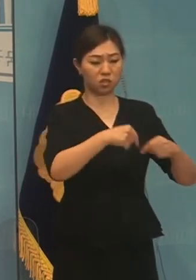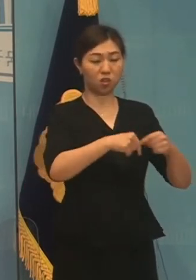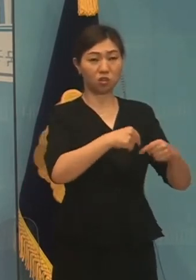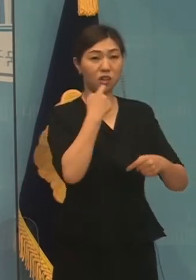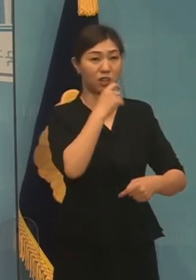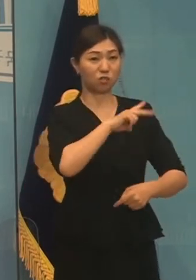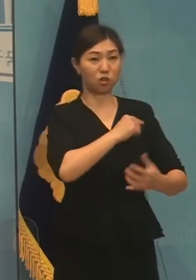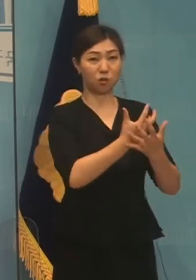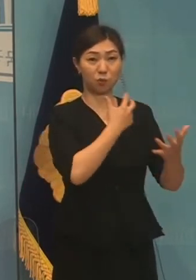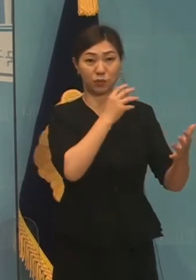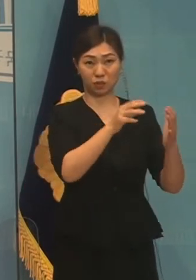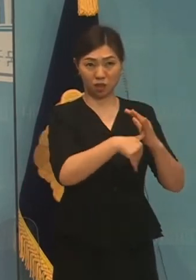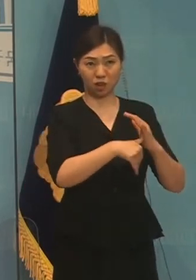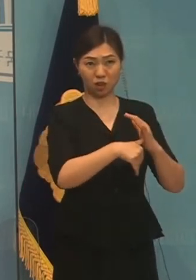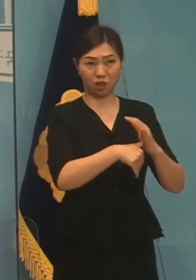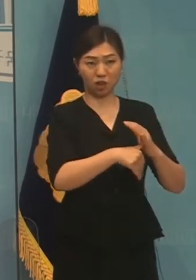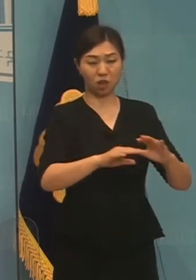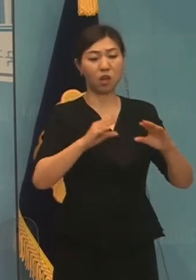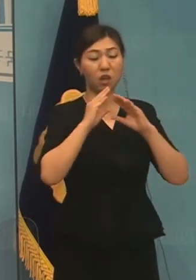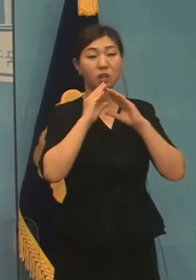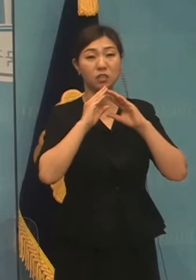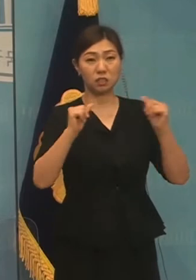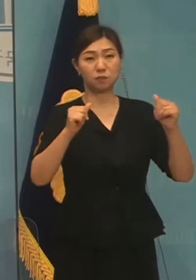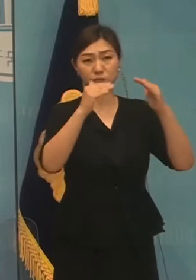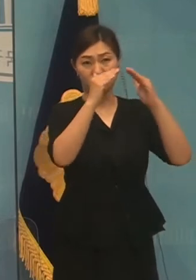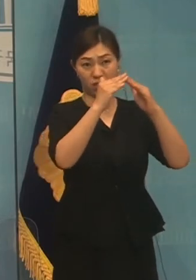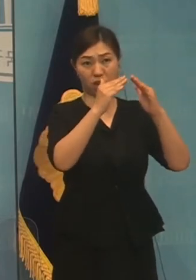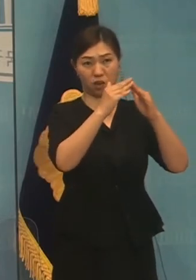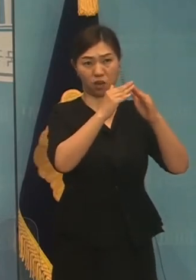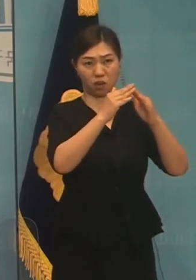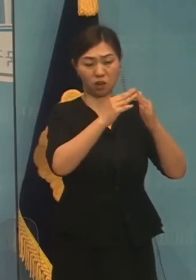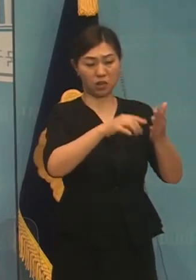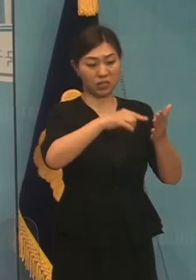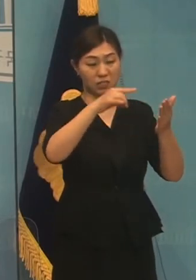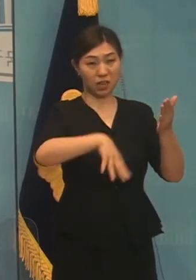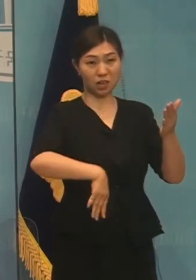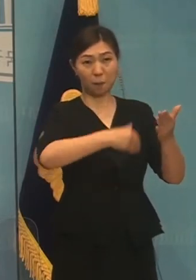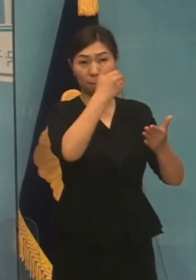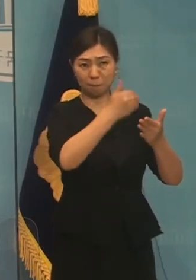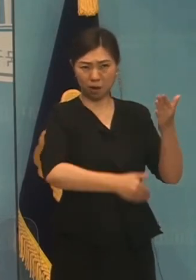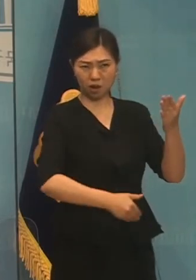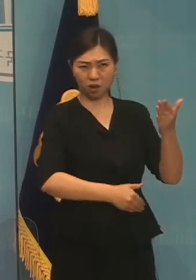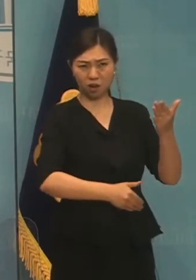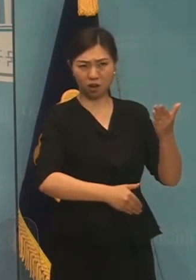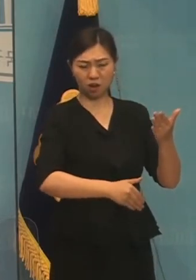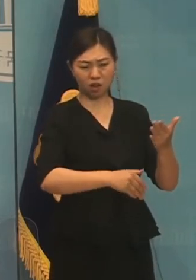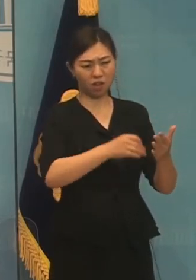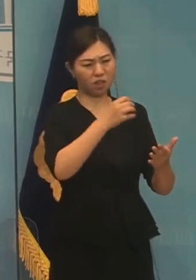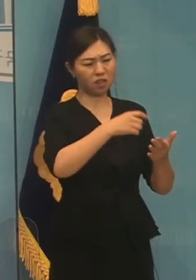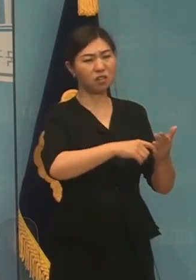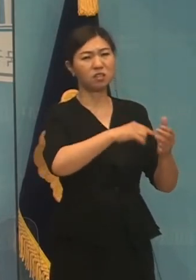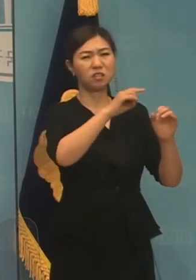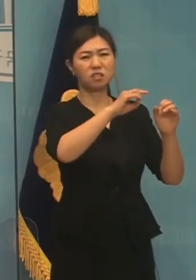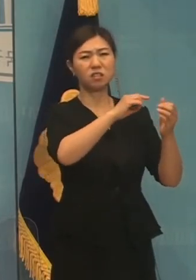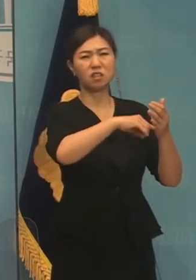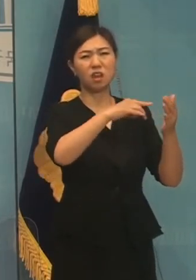종합부동산세와 양도소득세 등 부동산 세제 감면하는 당론으로 결정하기로 했습니다.